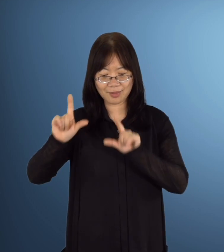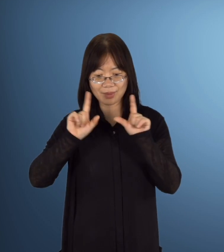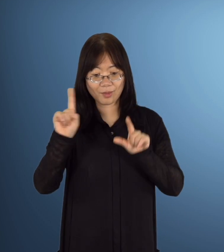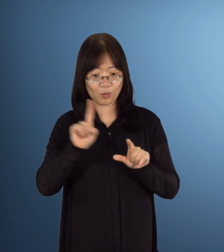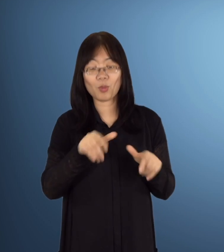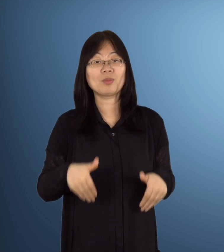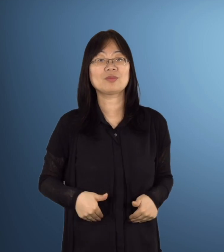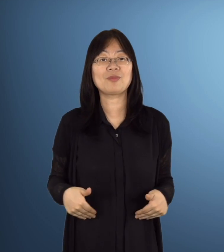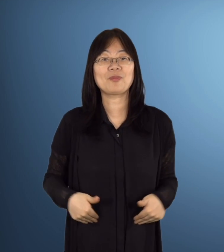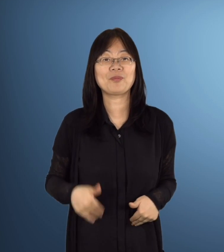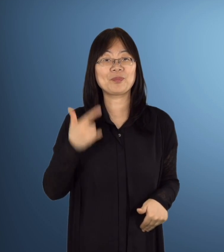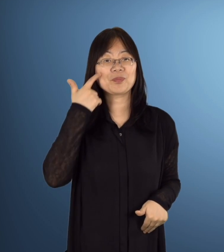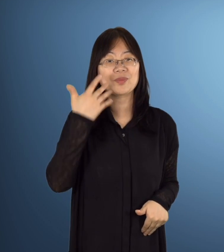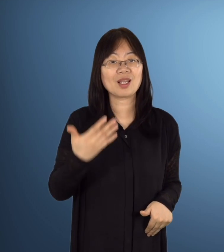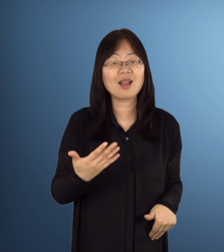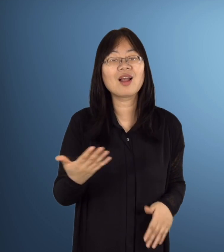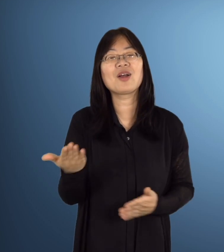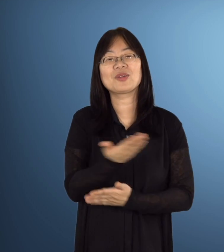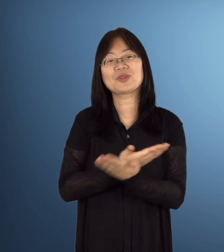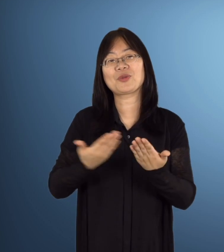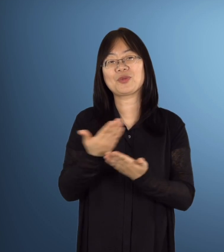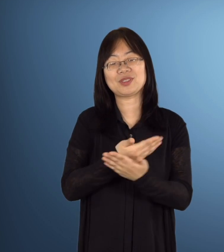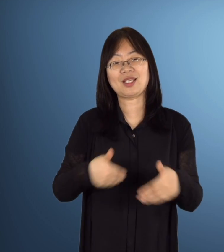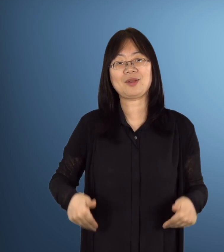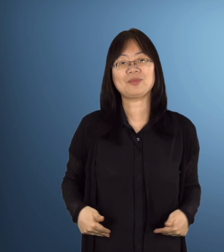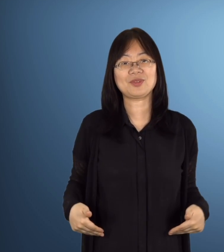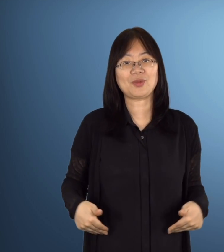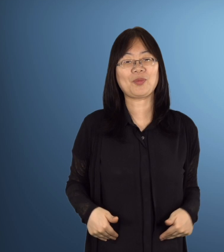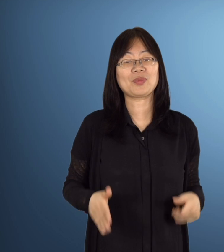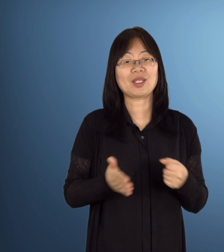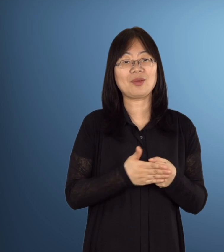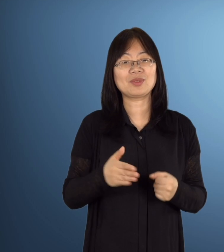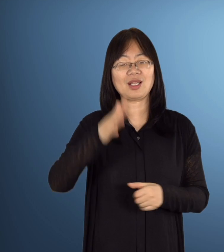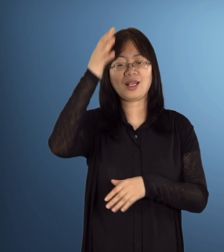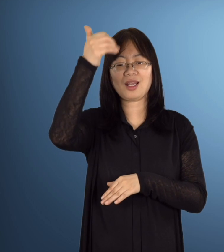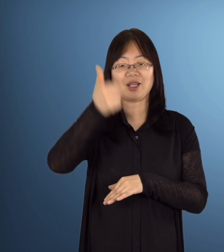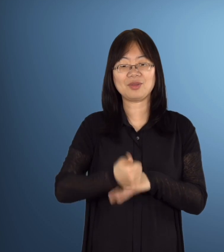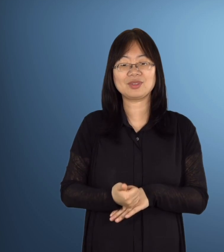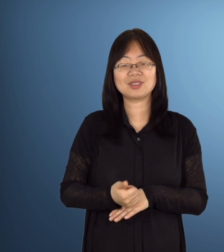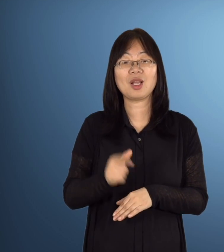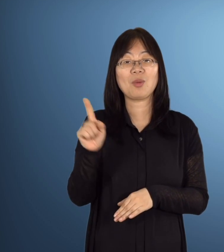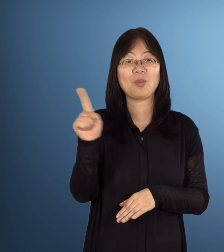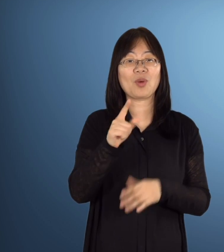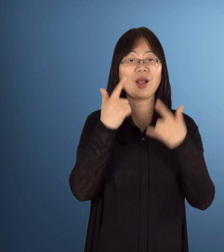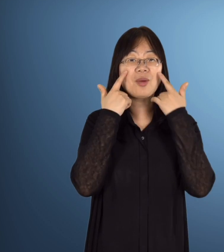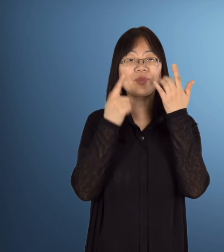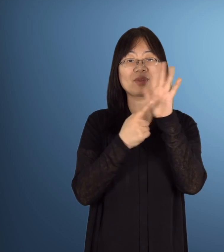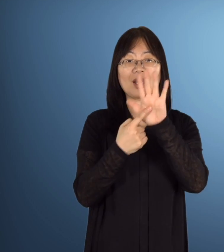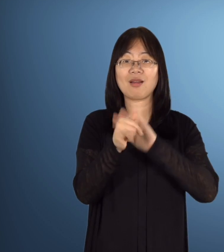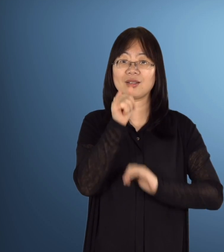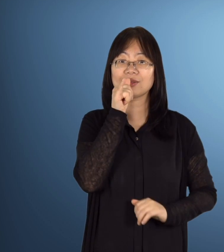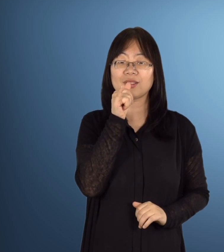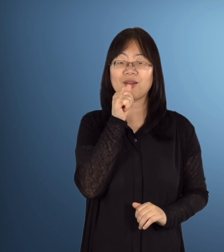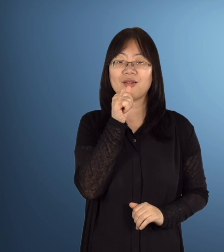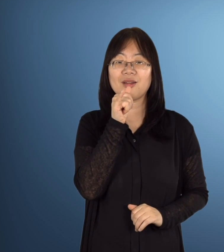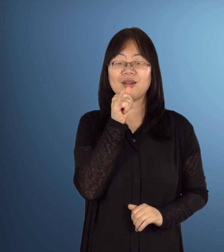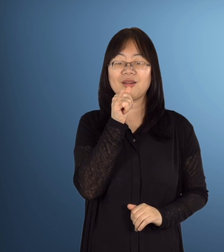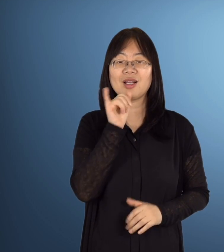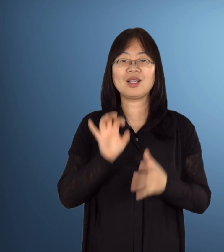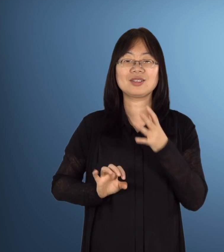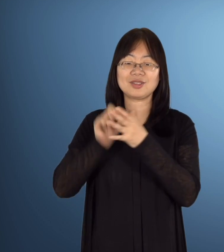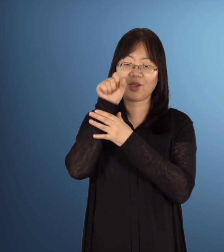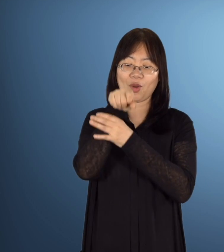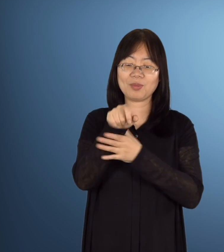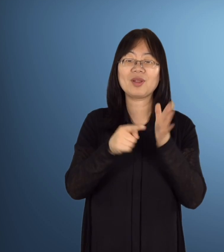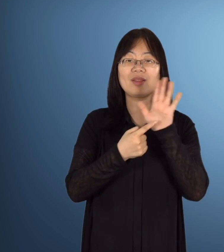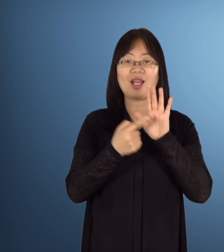이루어져야 된다고요? 교제가 이루어져야 돼요. 그러면 그 끝에는 뭐가 반드시 나오게 돼 있어요? 열매가